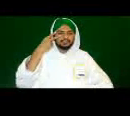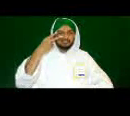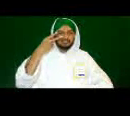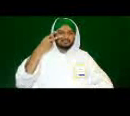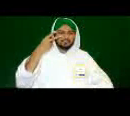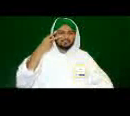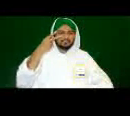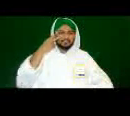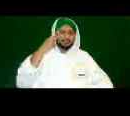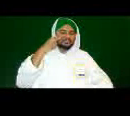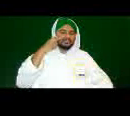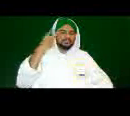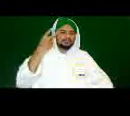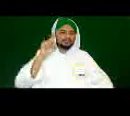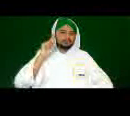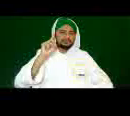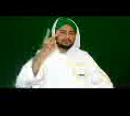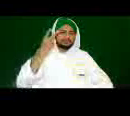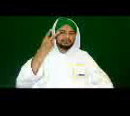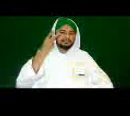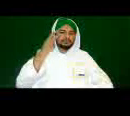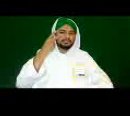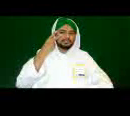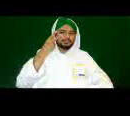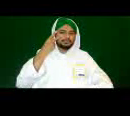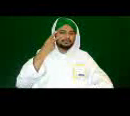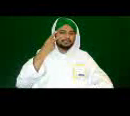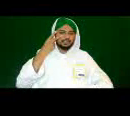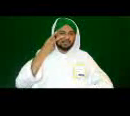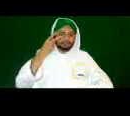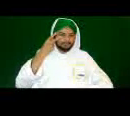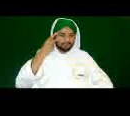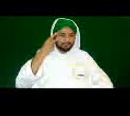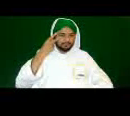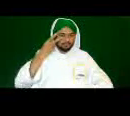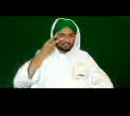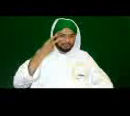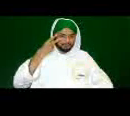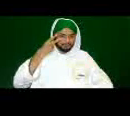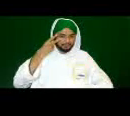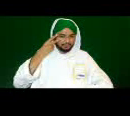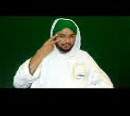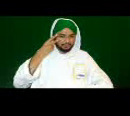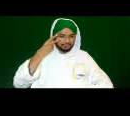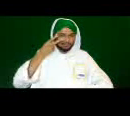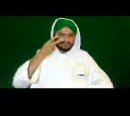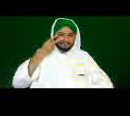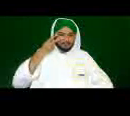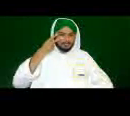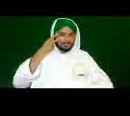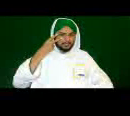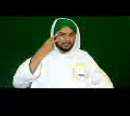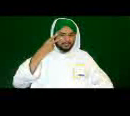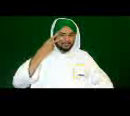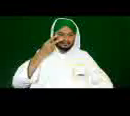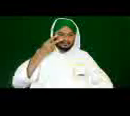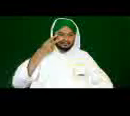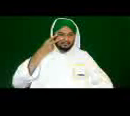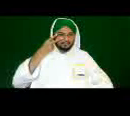اس طرح کر کے، یہ انگلی ٹچ نہ ہو، یہ انگلی ٹچ ہو. دیکھنا، اس طرح کر کے دیکھنا،